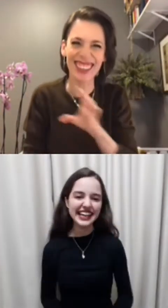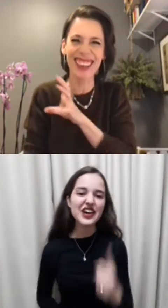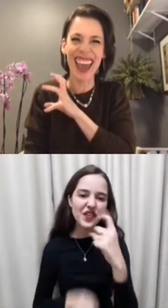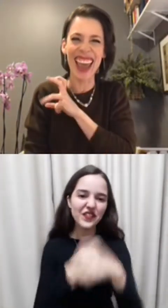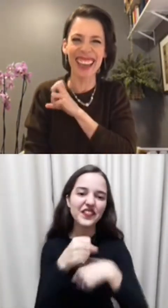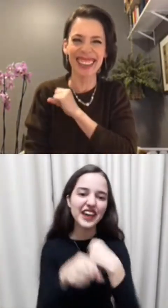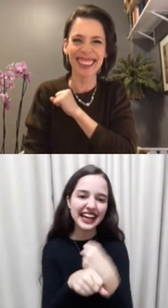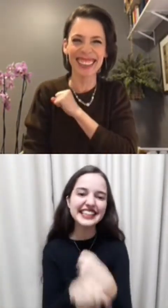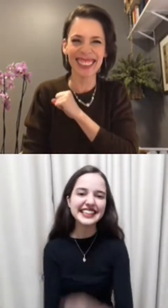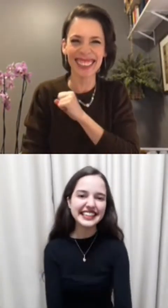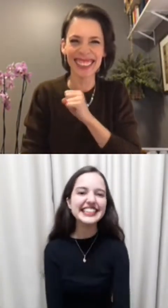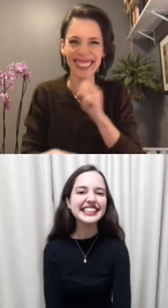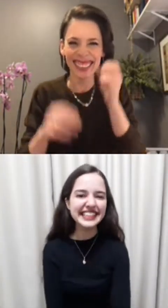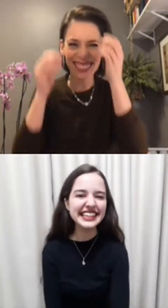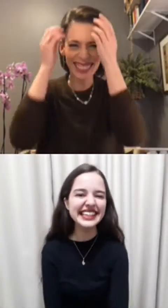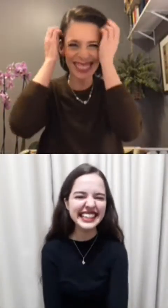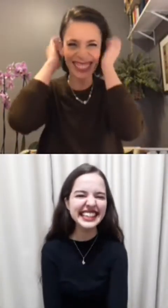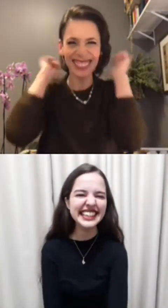Adorei!